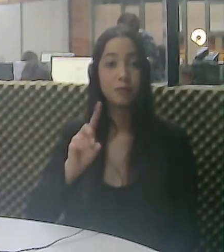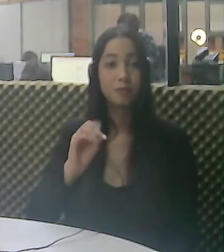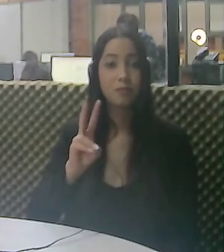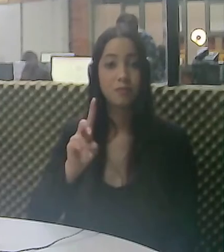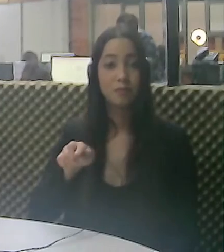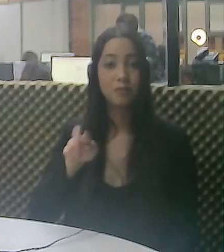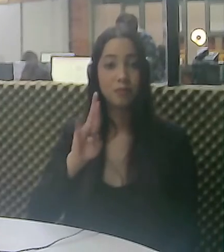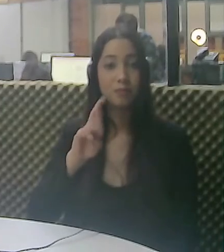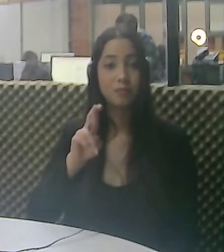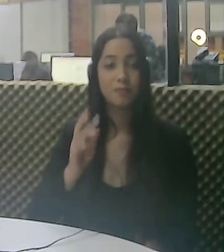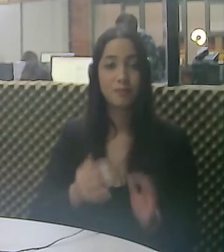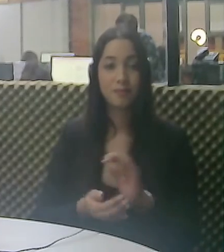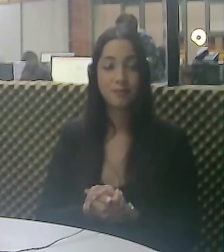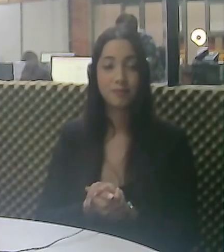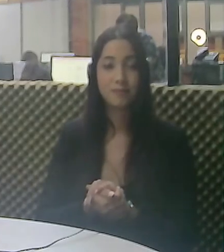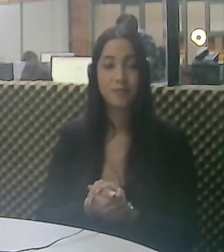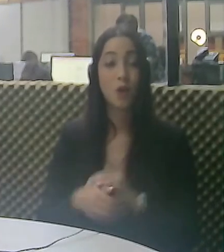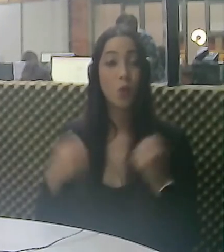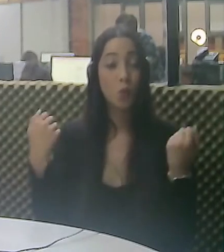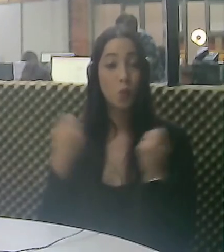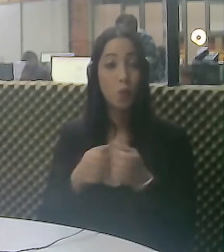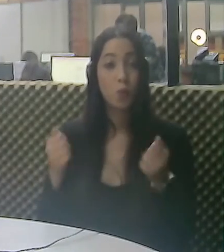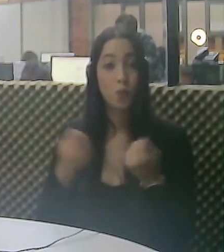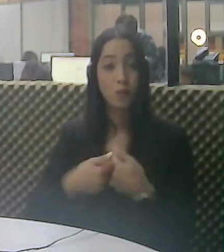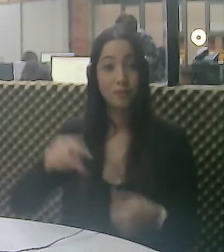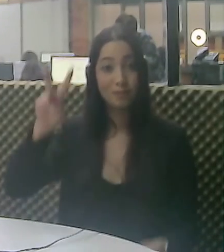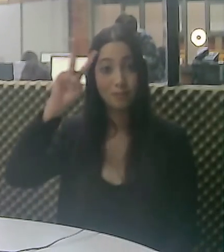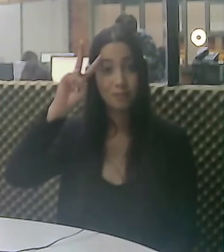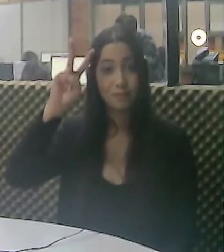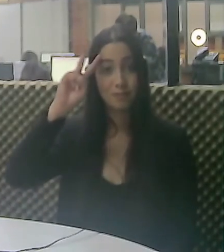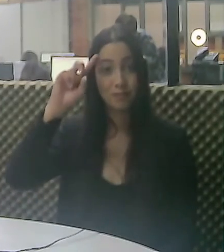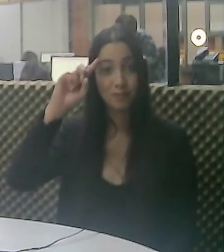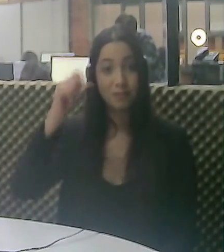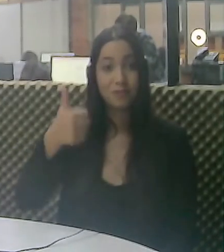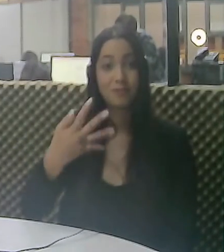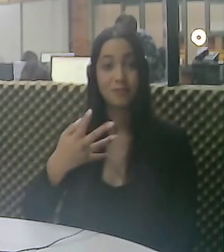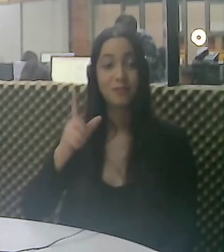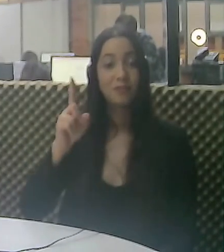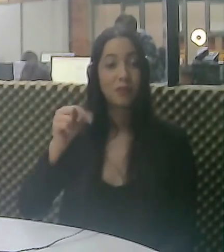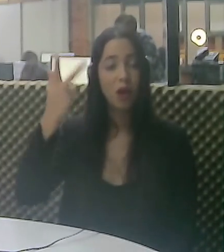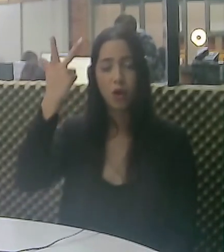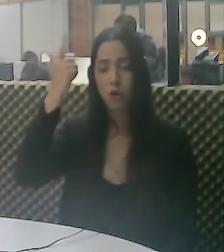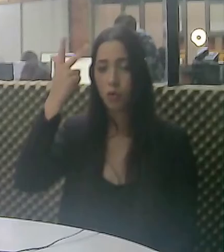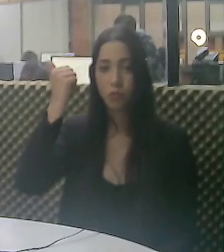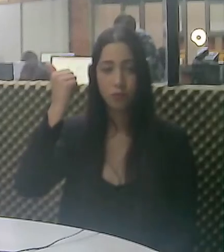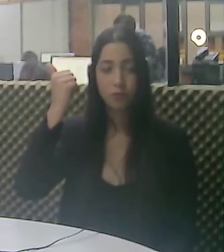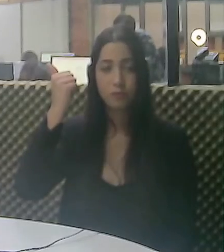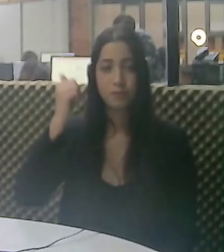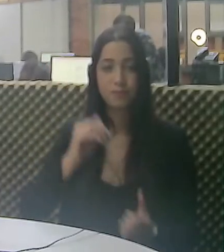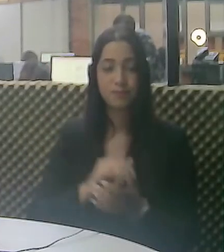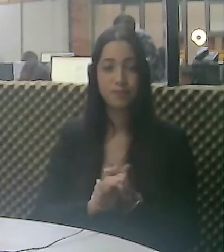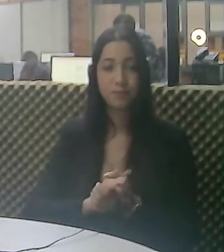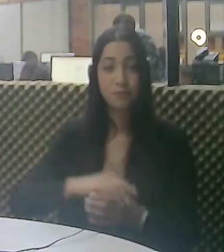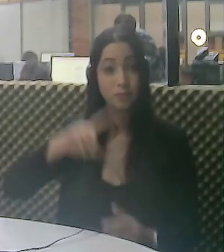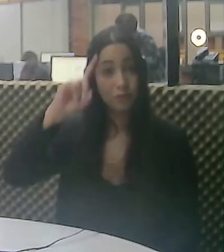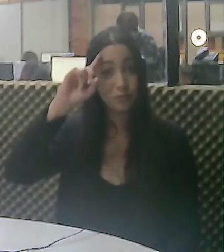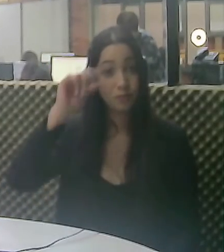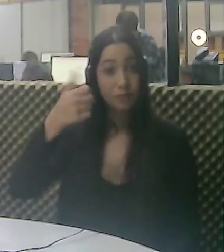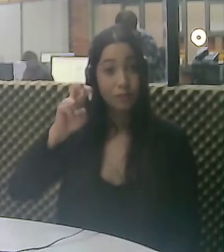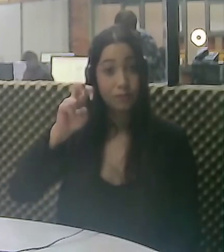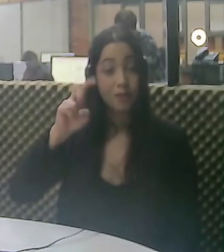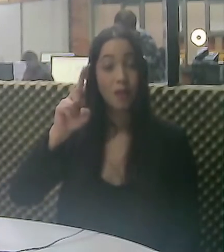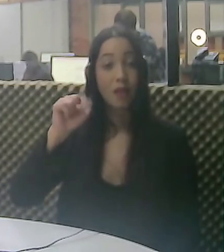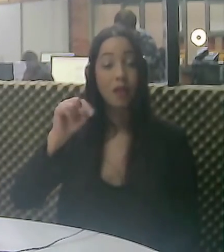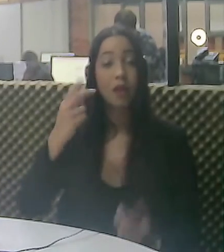uberlândia.mg.gov.br o transporte coletivo na segunda-feira Dia 14 vai funcionar normalmente e no dia 15 vai atender